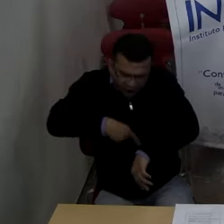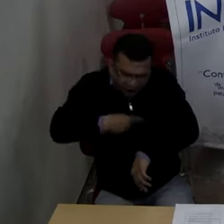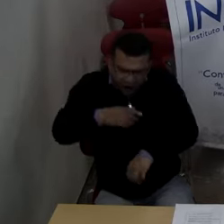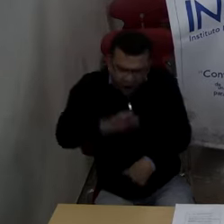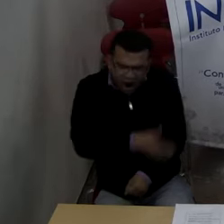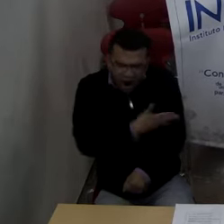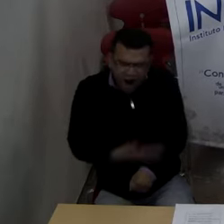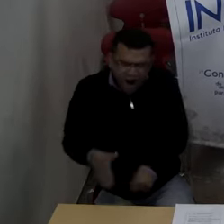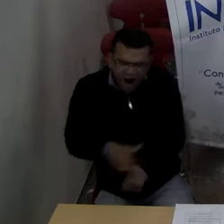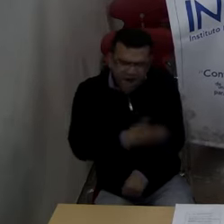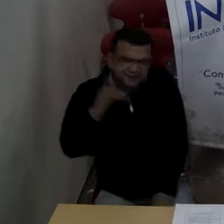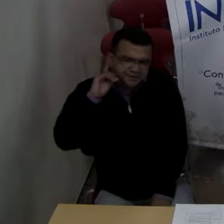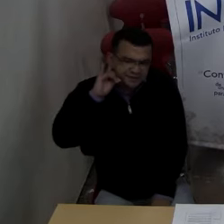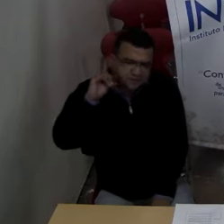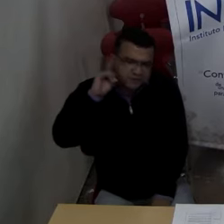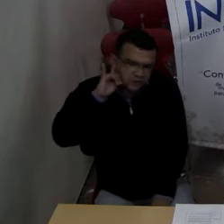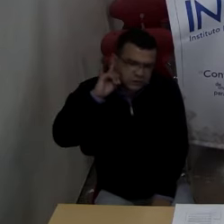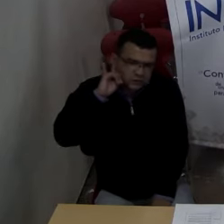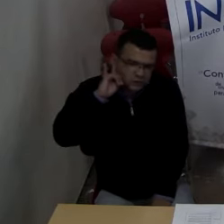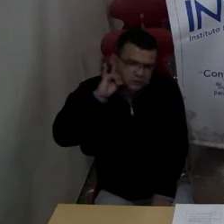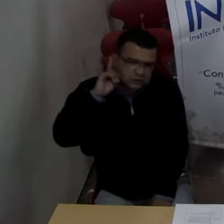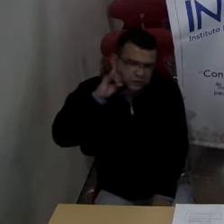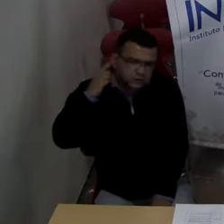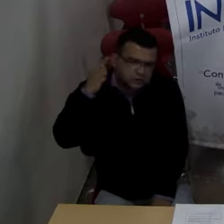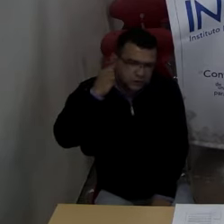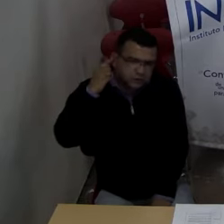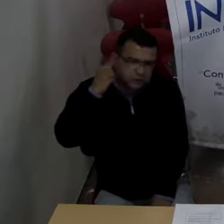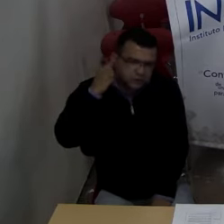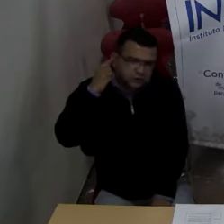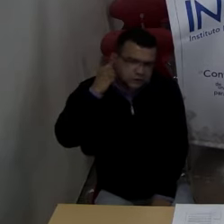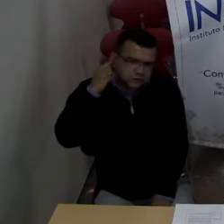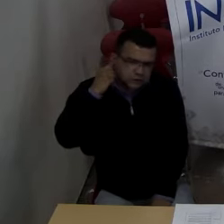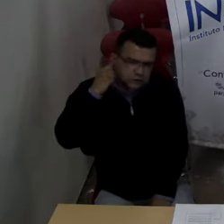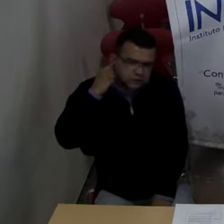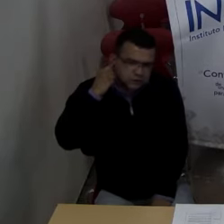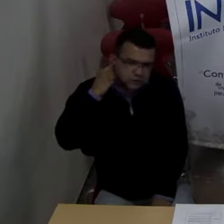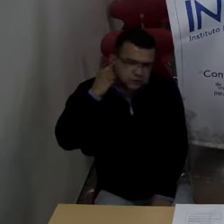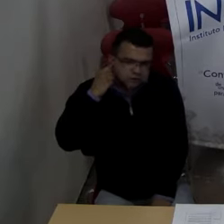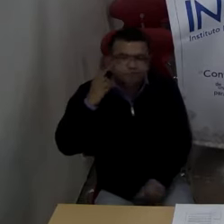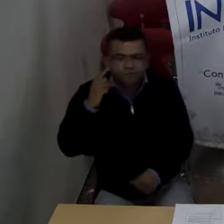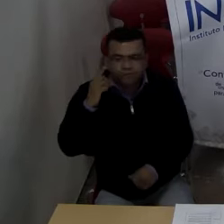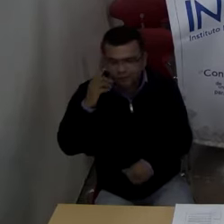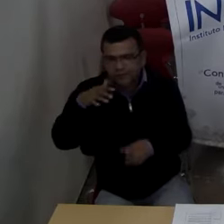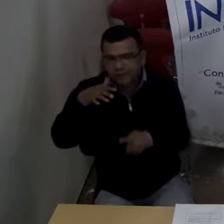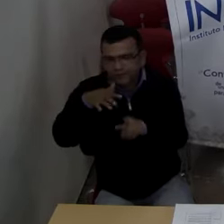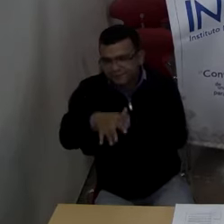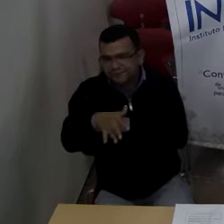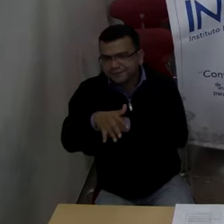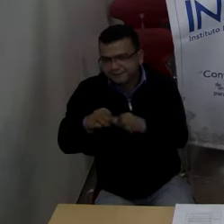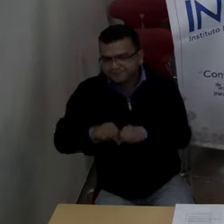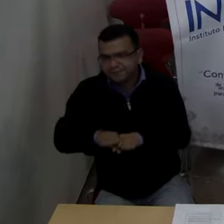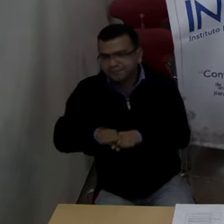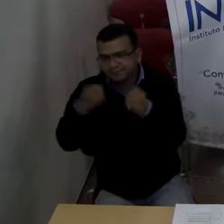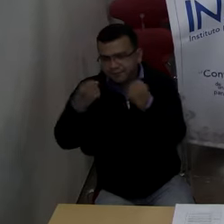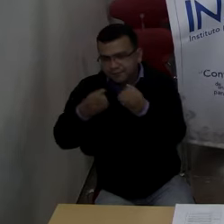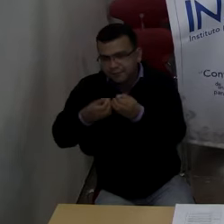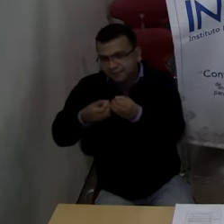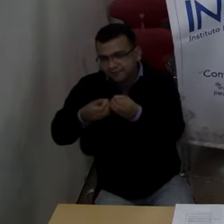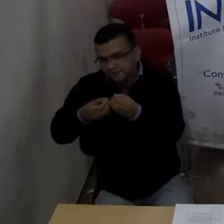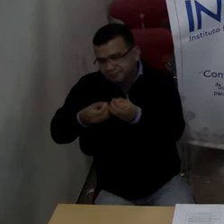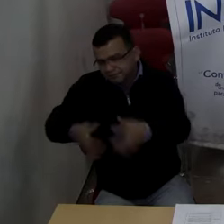al sonido cerca al oído puede producir una pérdida auditiva. También los